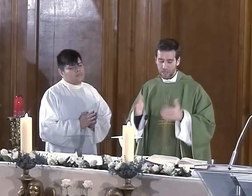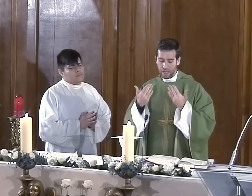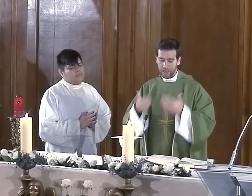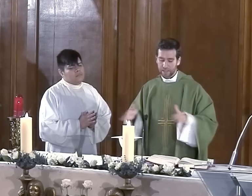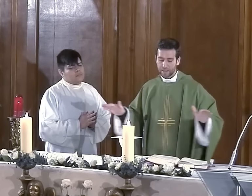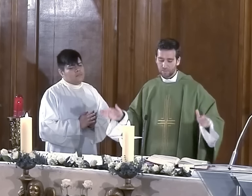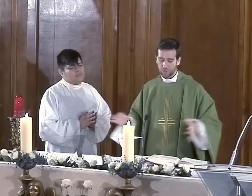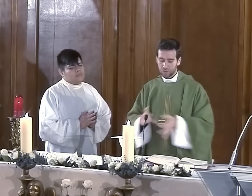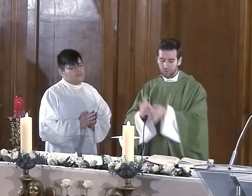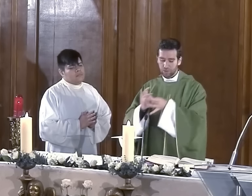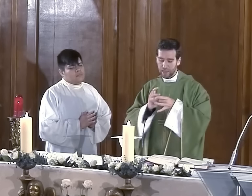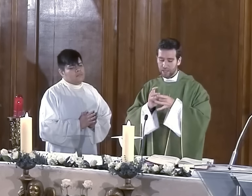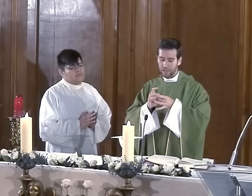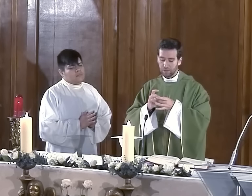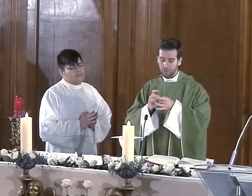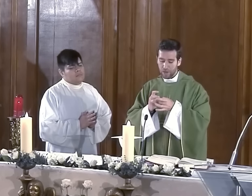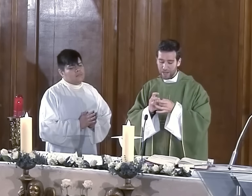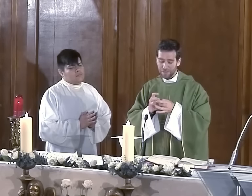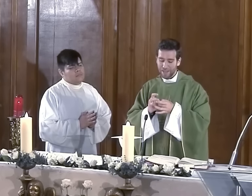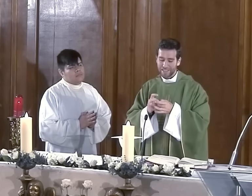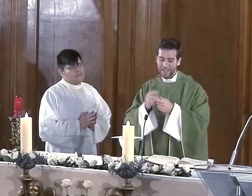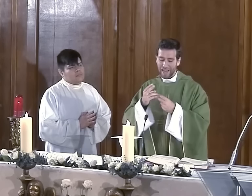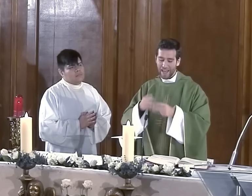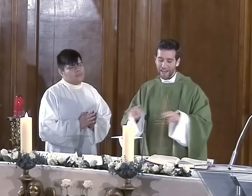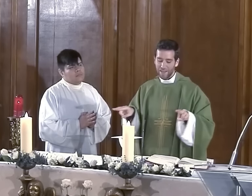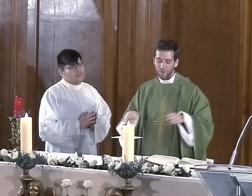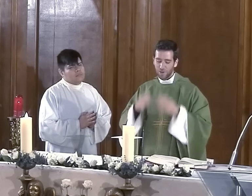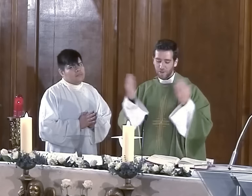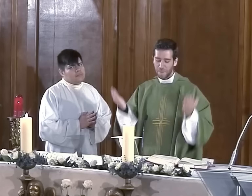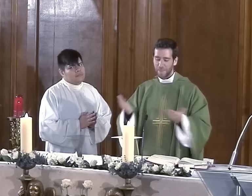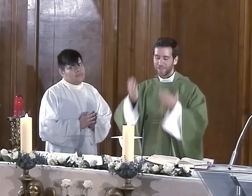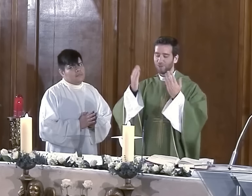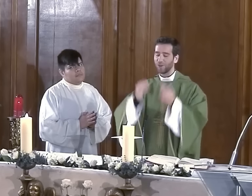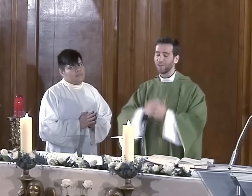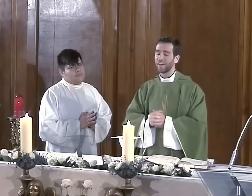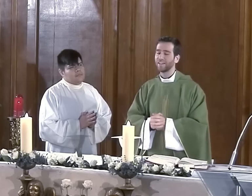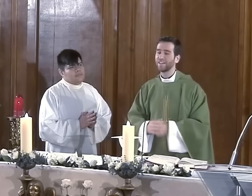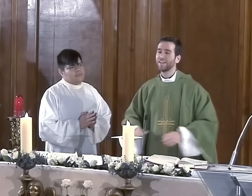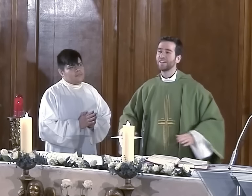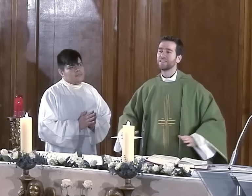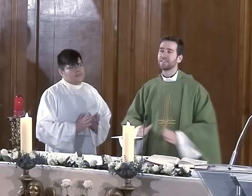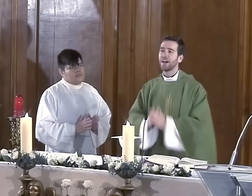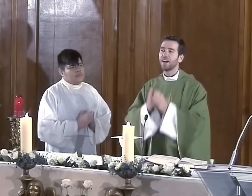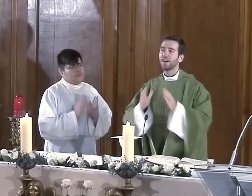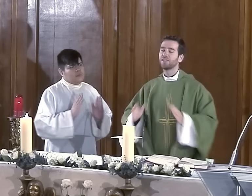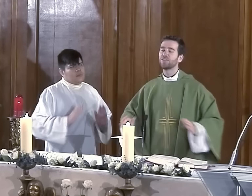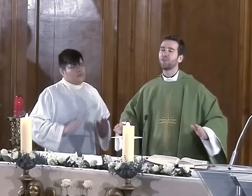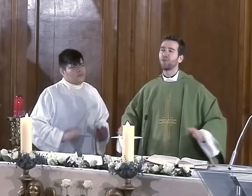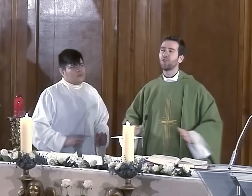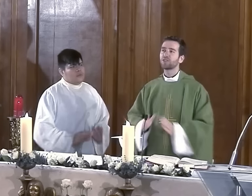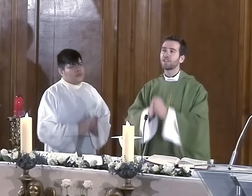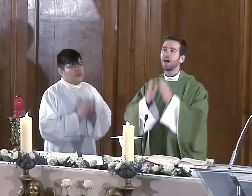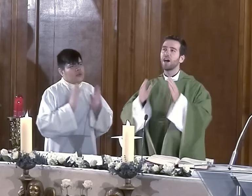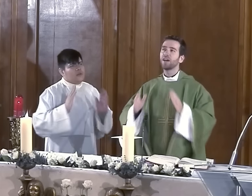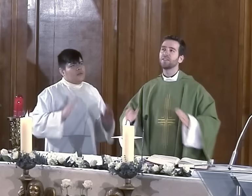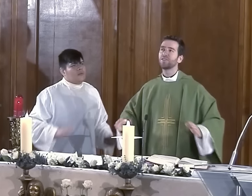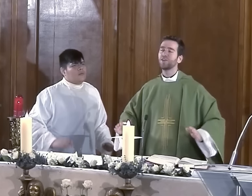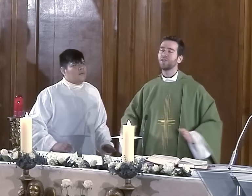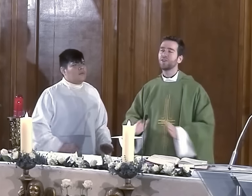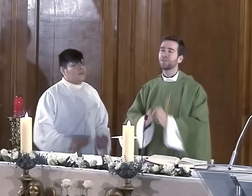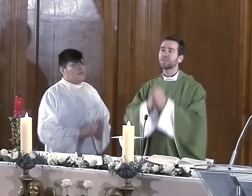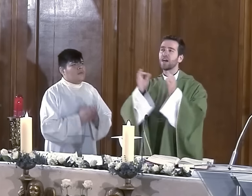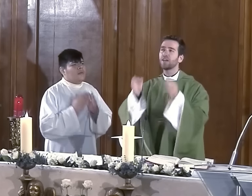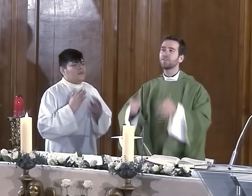santos, cantamos unánimes el himno de tu gloria. Santo,